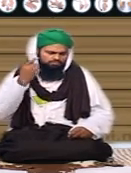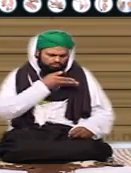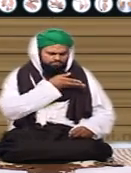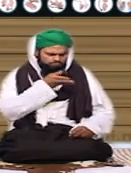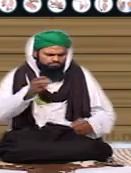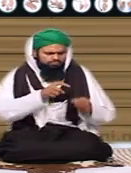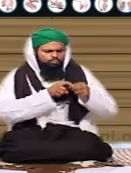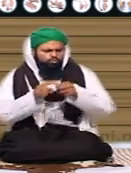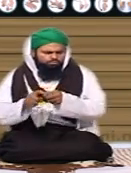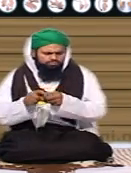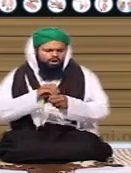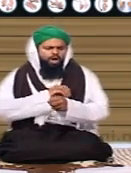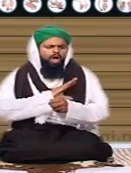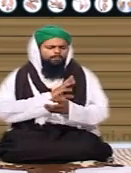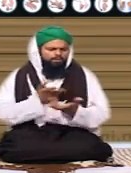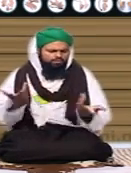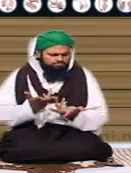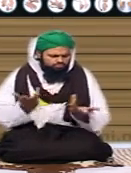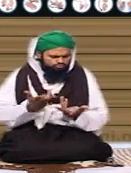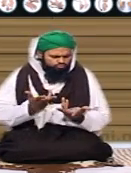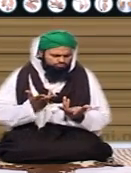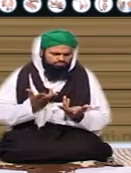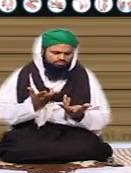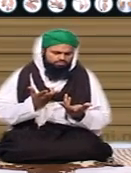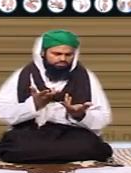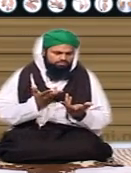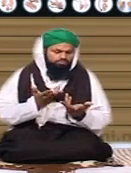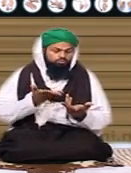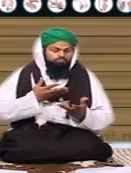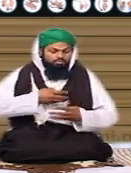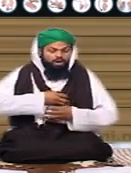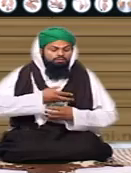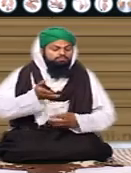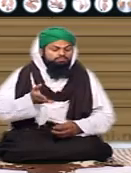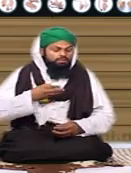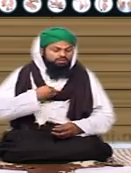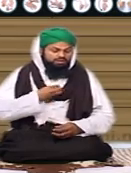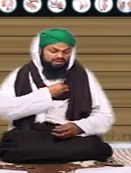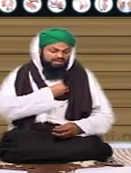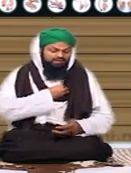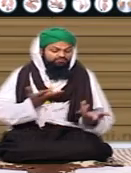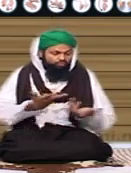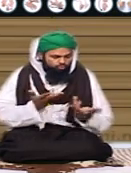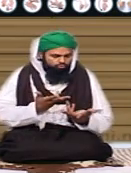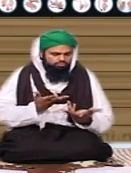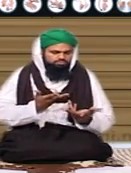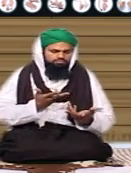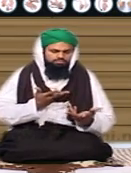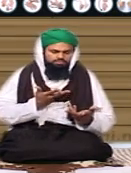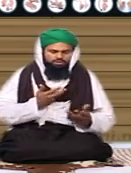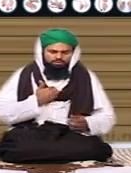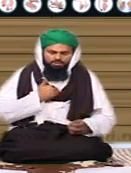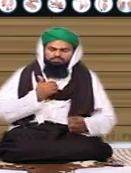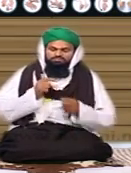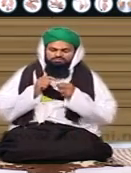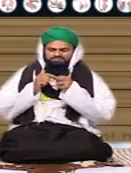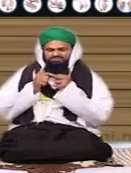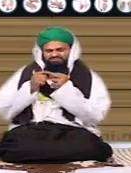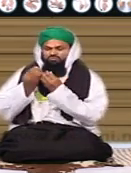نہیں کہ یہ حالت کیوں کر ہوئی، اس عذاب میں کیوں گرفتار ہوا؟ تو میں نے کہا کہ تو ہی بتا۔